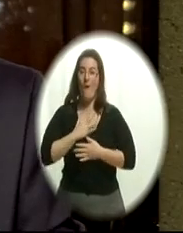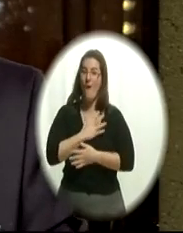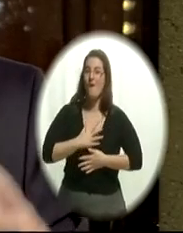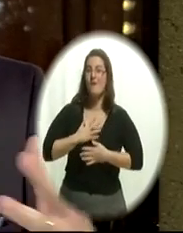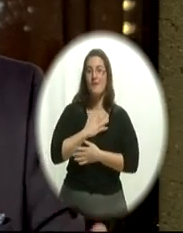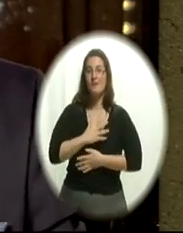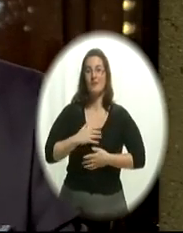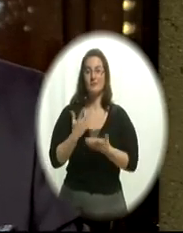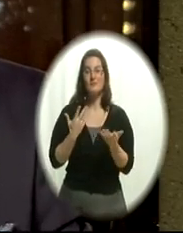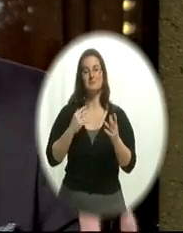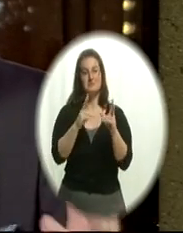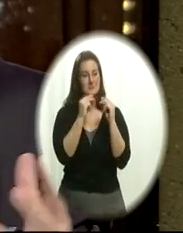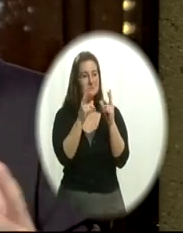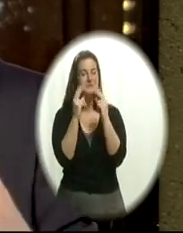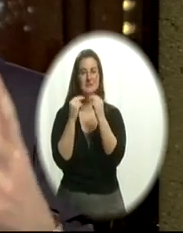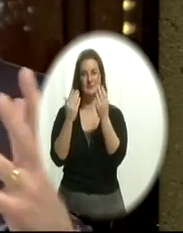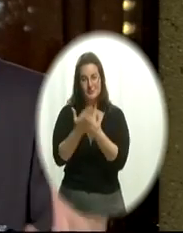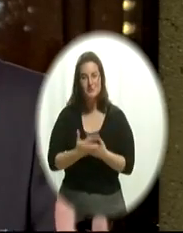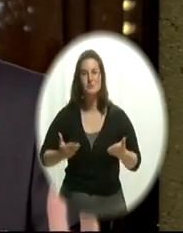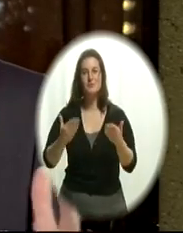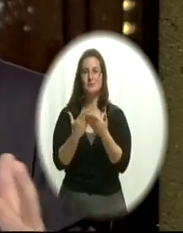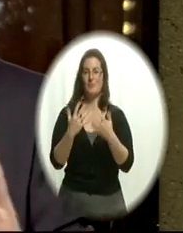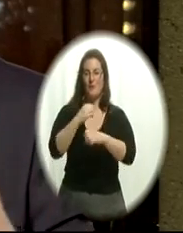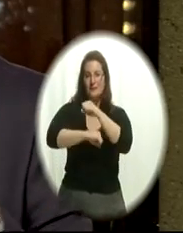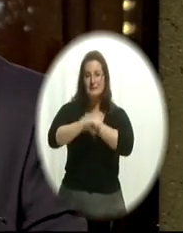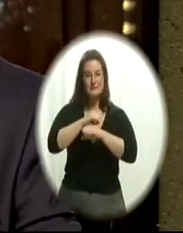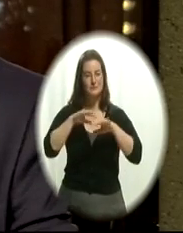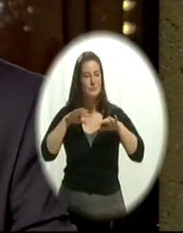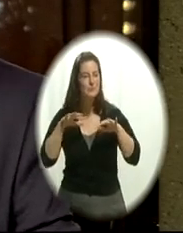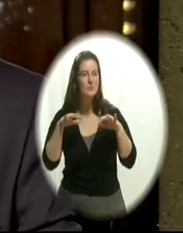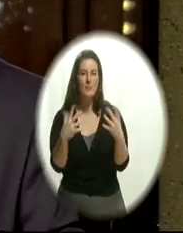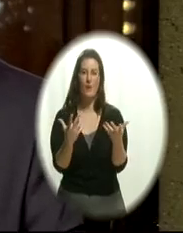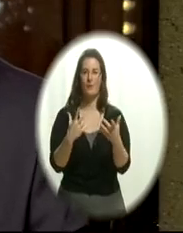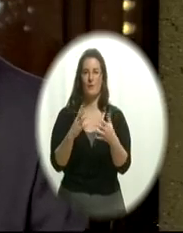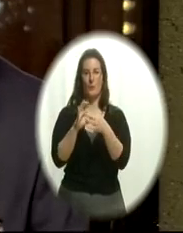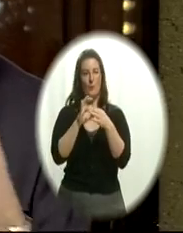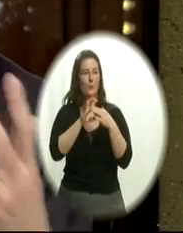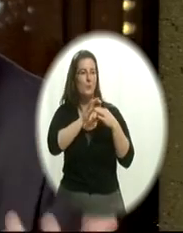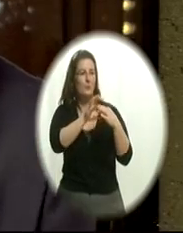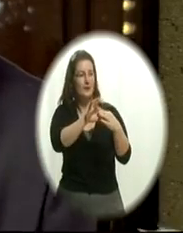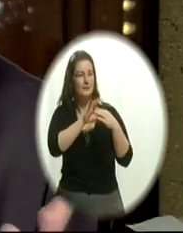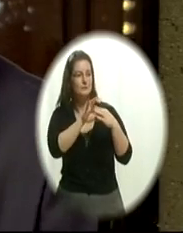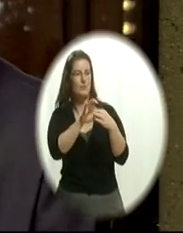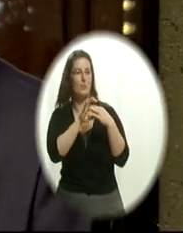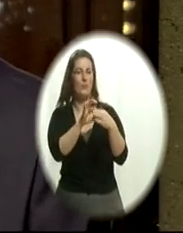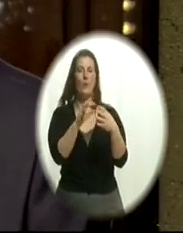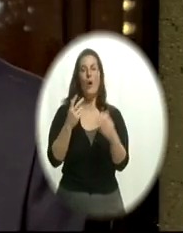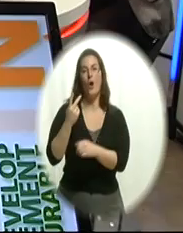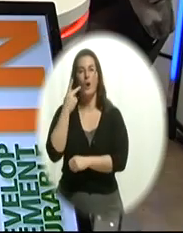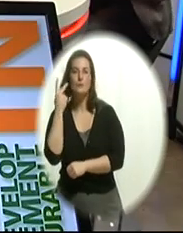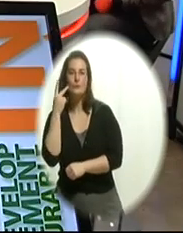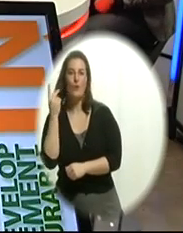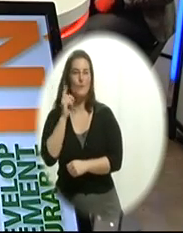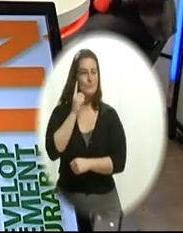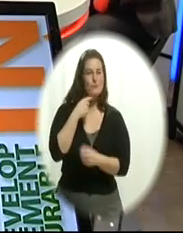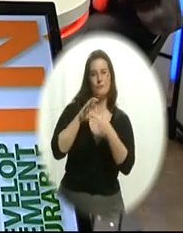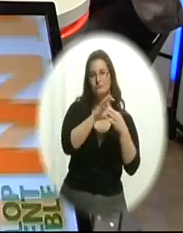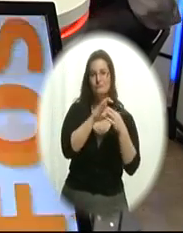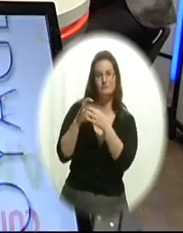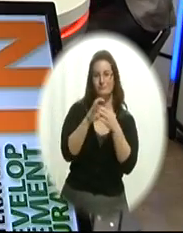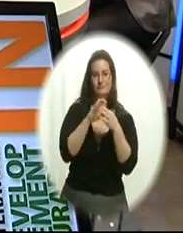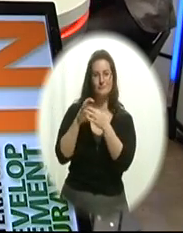ravis d'en connaître un peu plus, de savoir comment ça fonctionne, comment la relation entre les entendants et les non-entendants se passe. Bravo